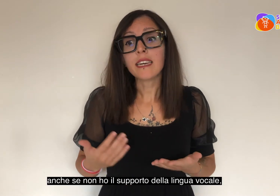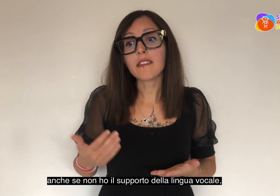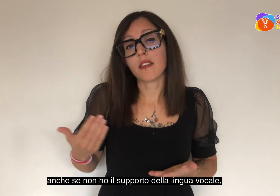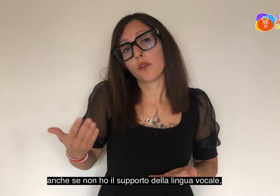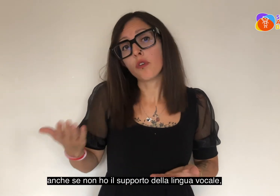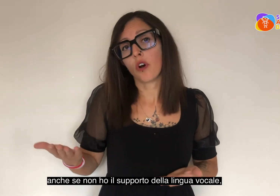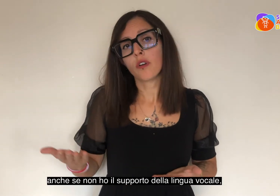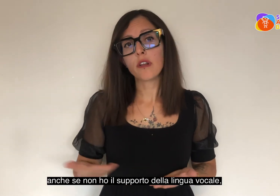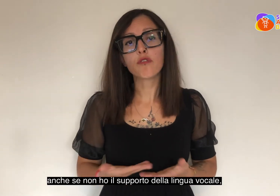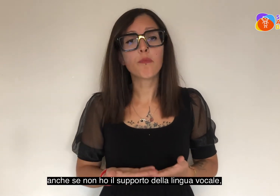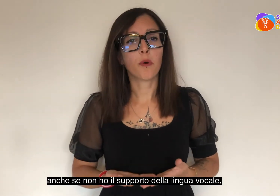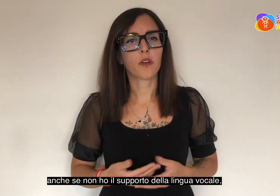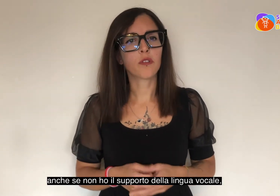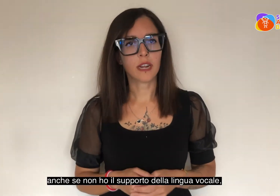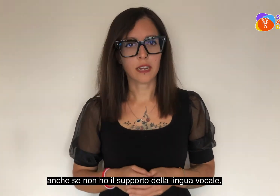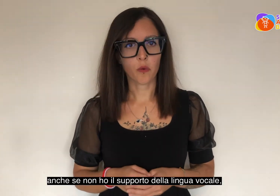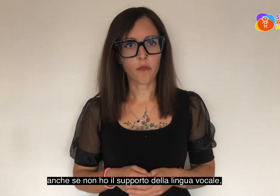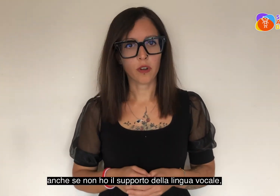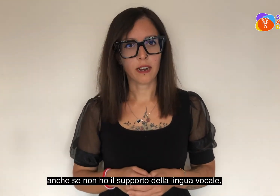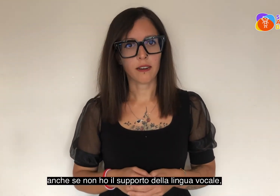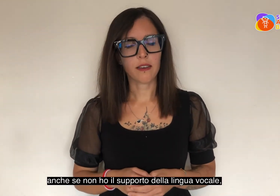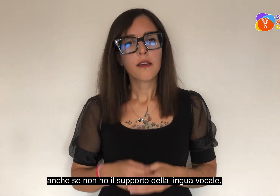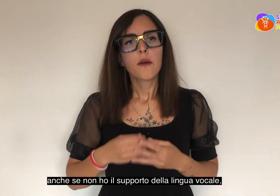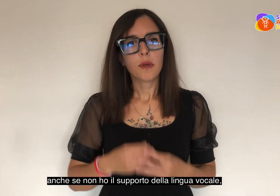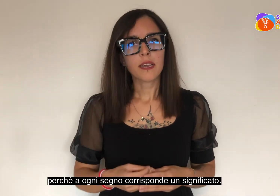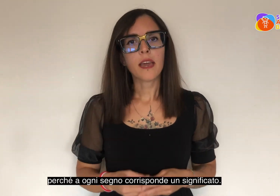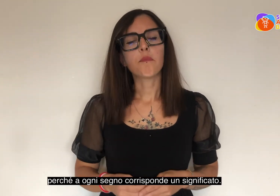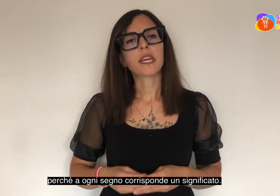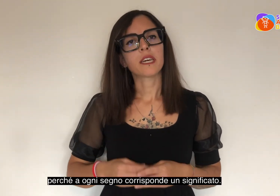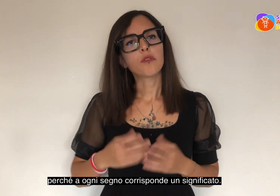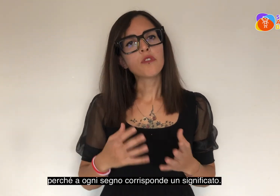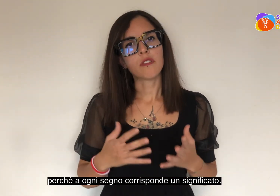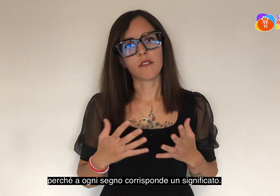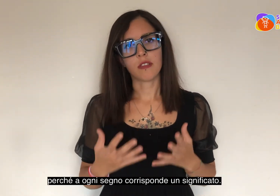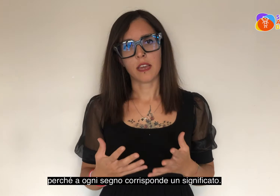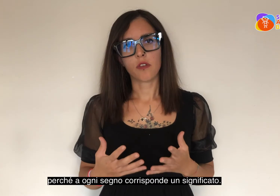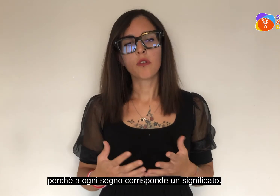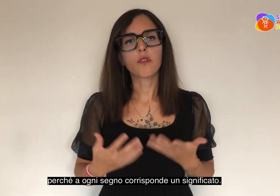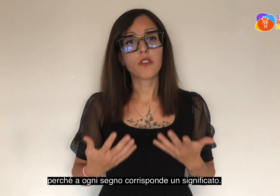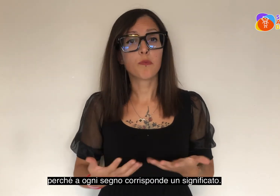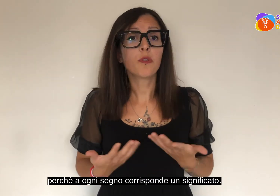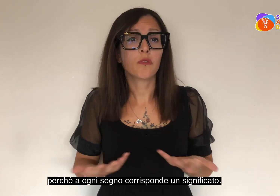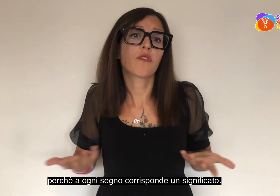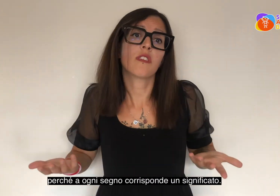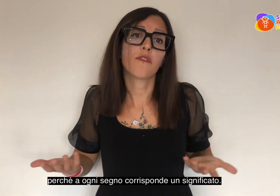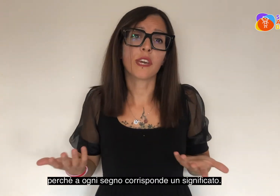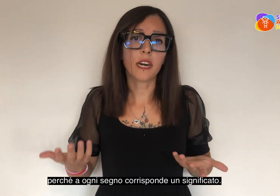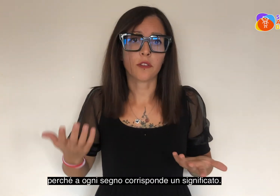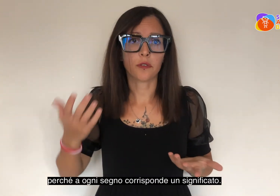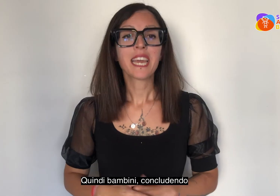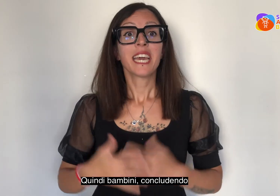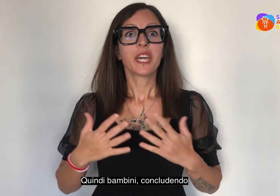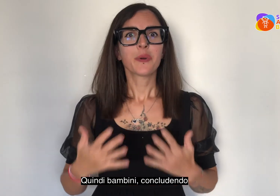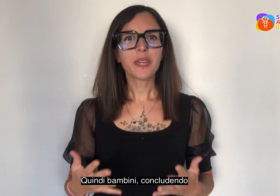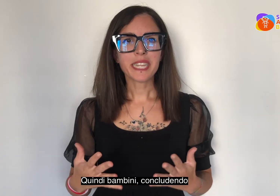se non ho il supporto della lingua vocale. Perché? Perché ad ogni segno corrisponde un significato. Quindi,